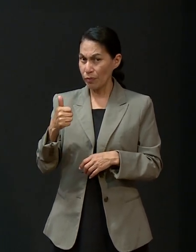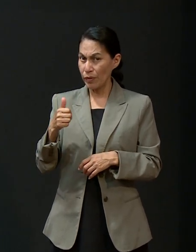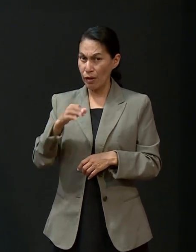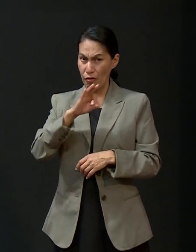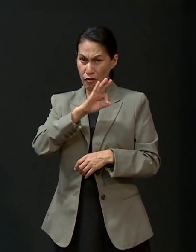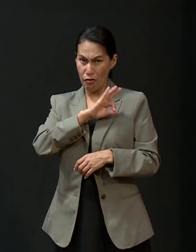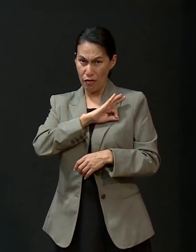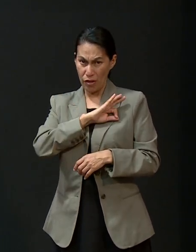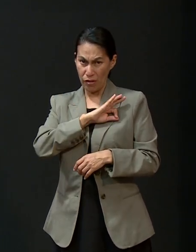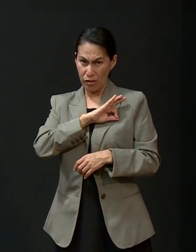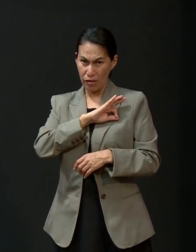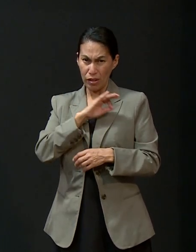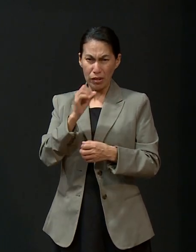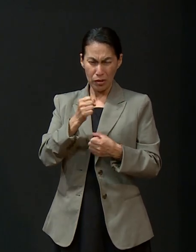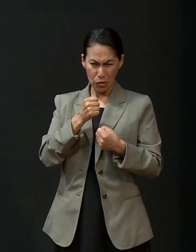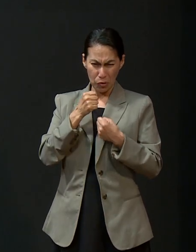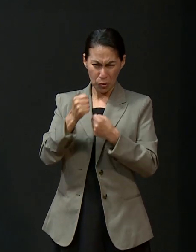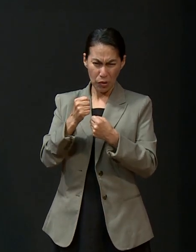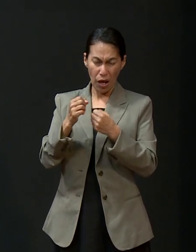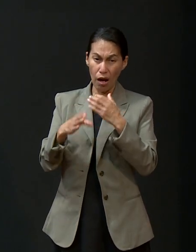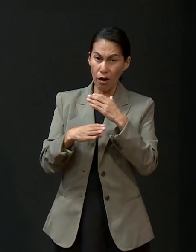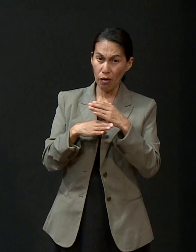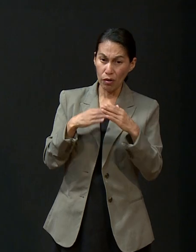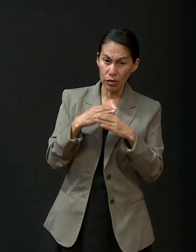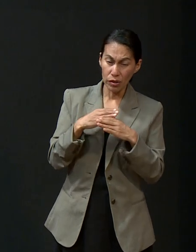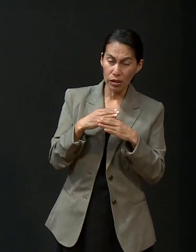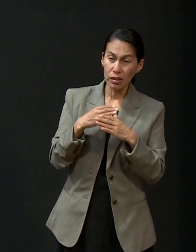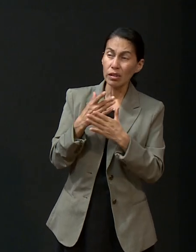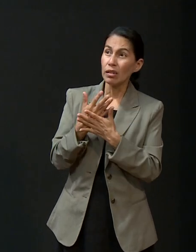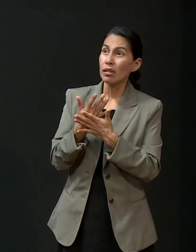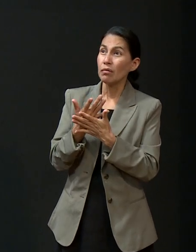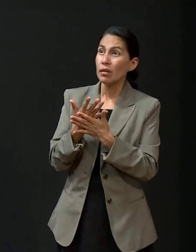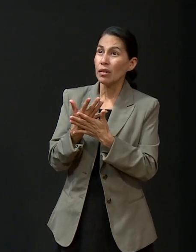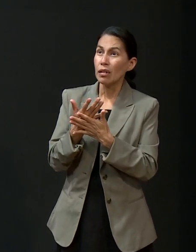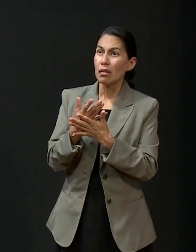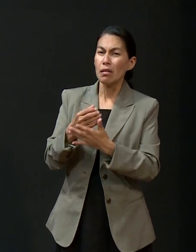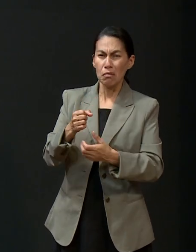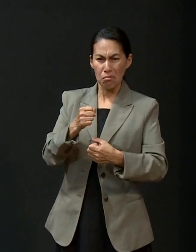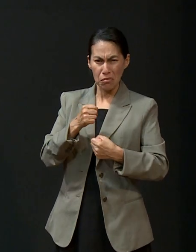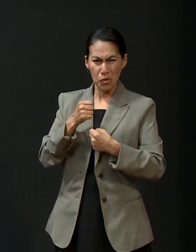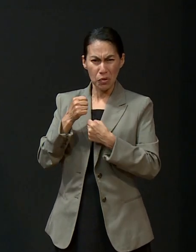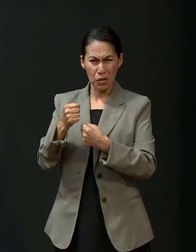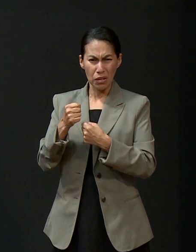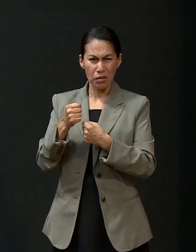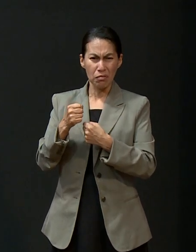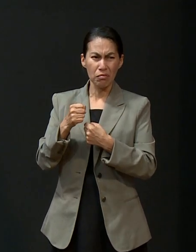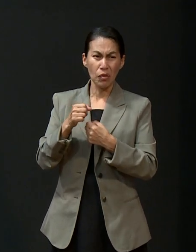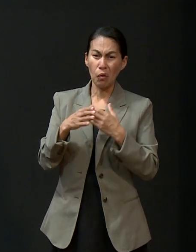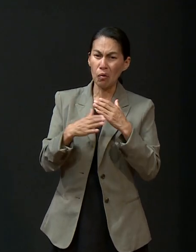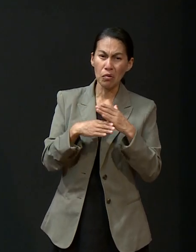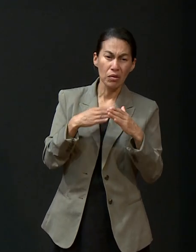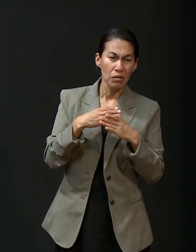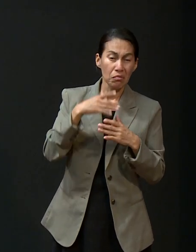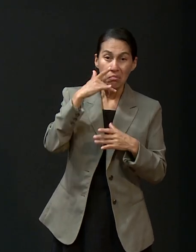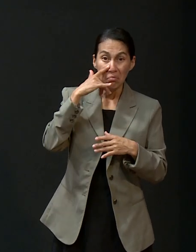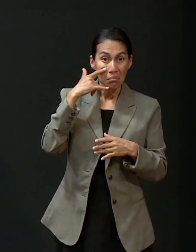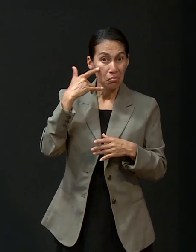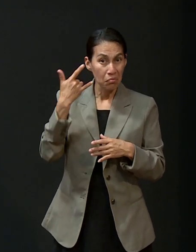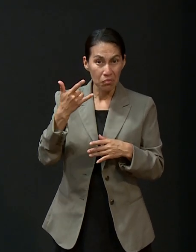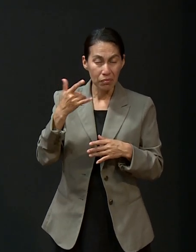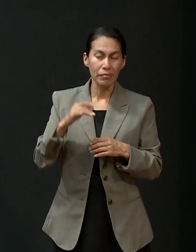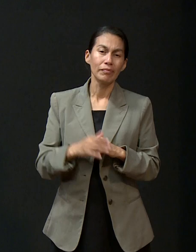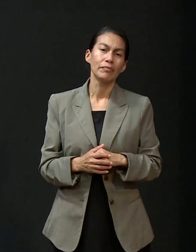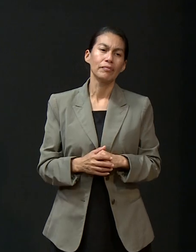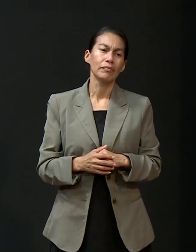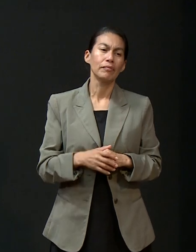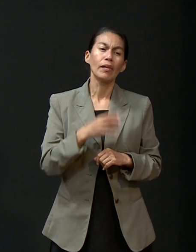11 Que dice que La fe Es la certeza Das cosas Que se esperan Y la convicción De fatos Que